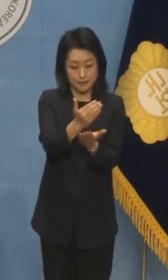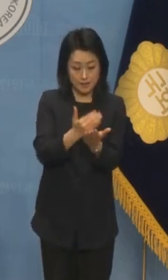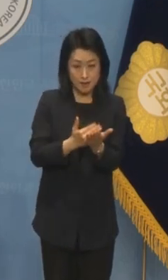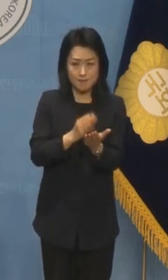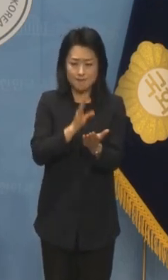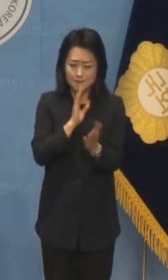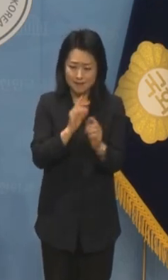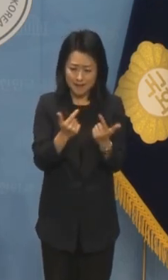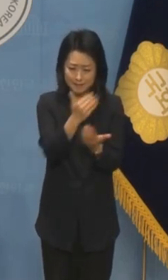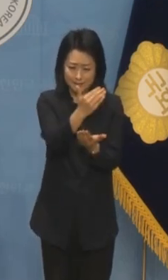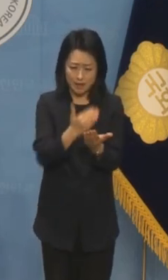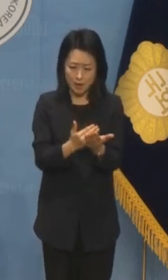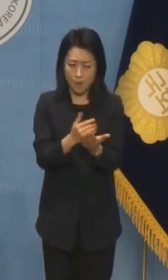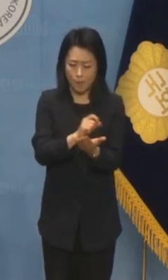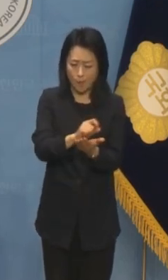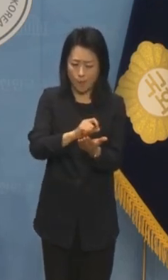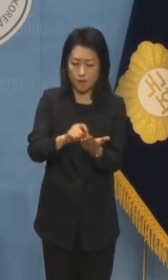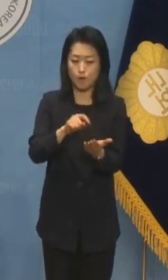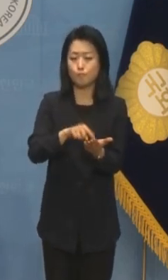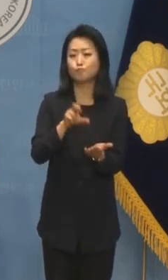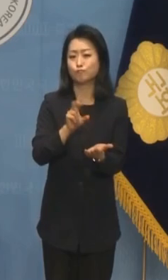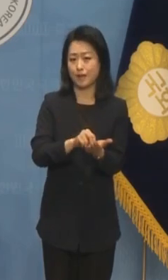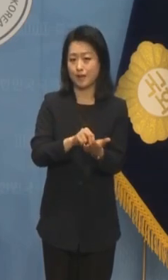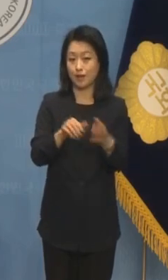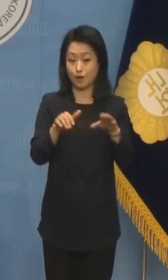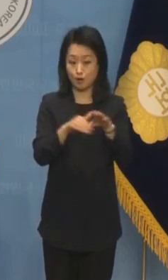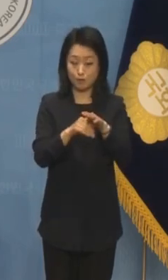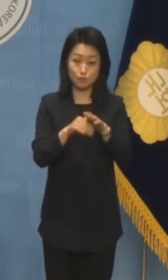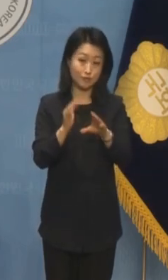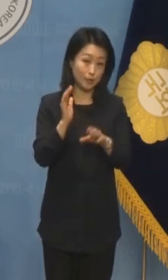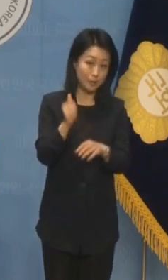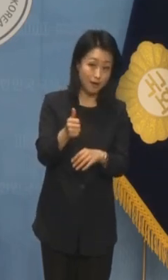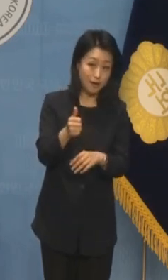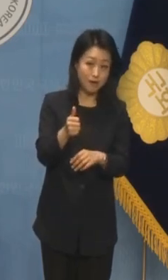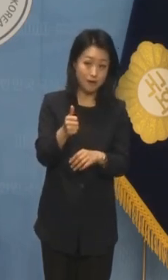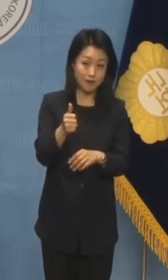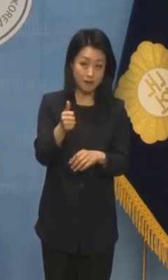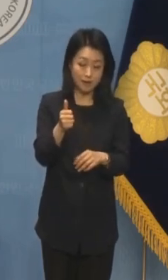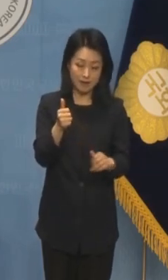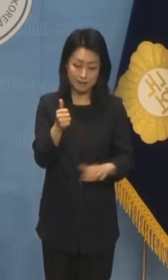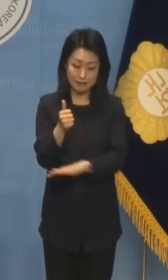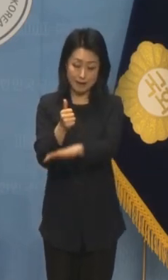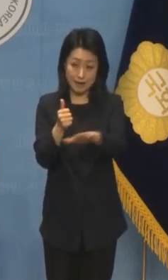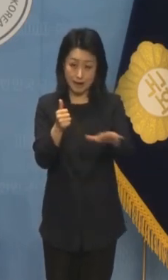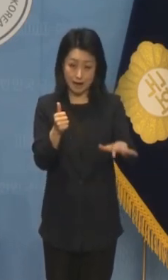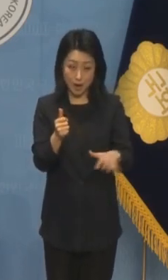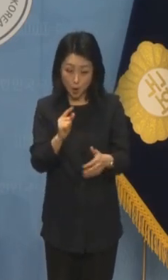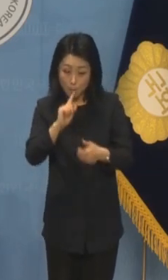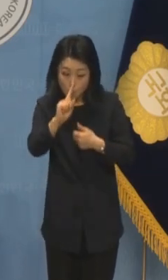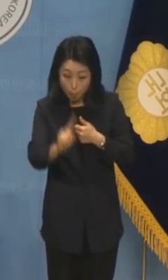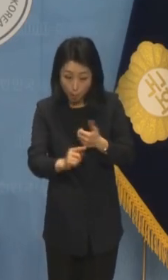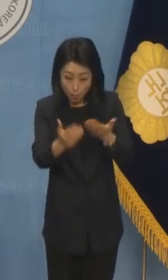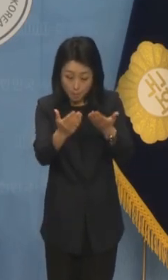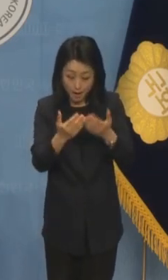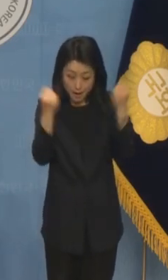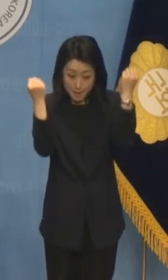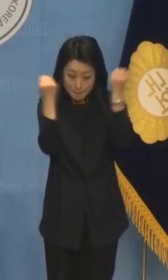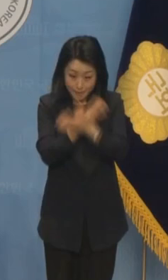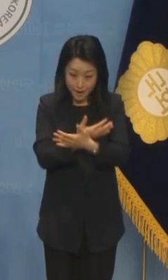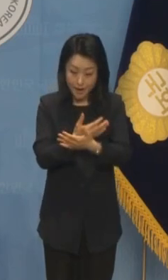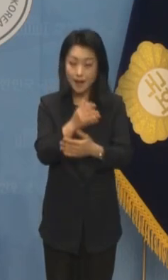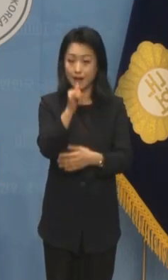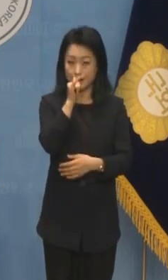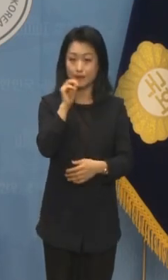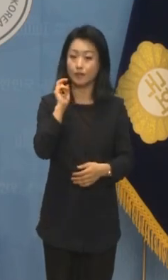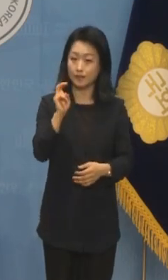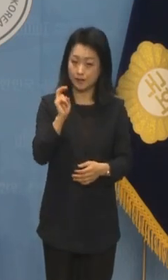내용을 버젓이 적은 것을 보면 문 전 대통령조차 참모들의 둔갑된 보고를 받은 것으로 볼 수밖에